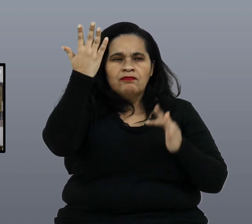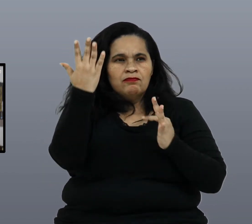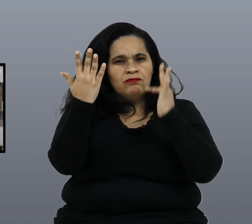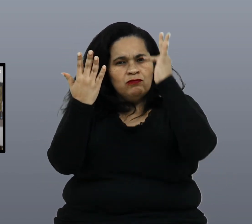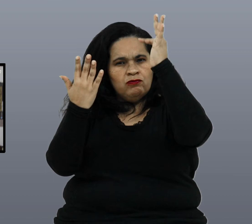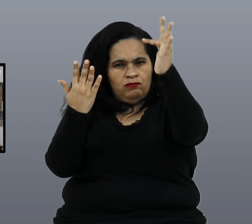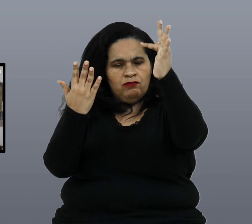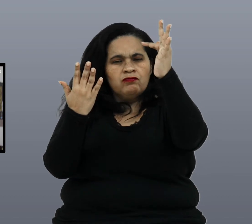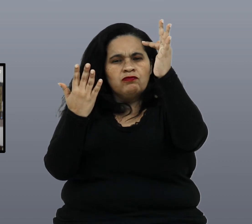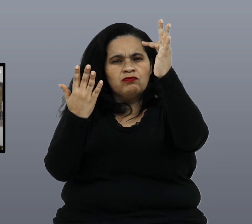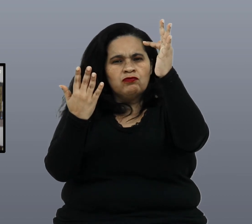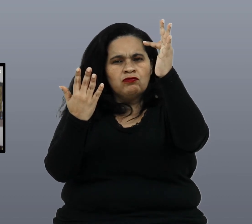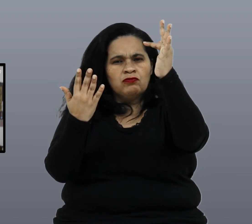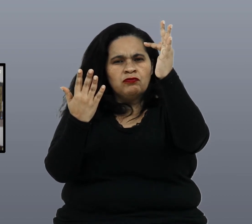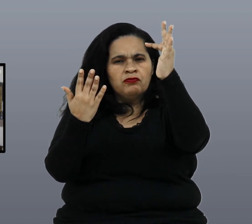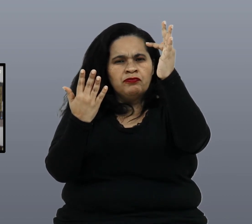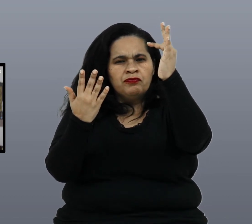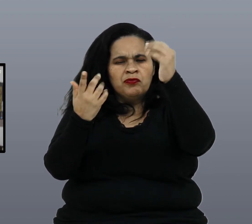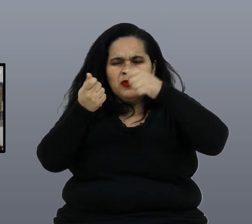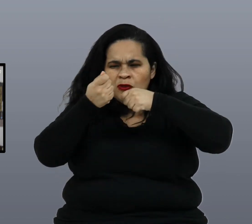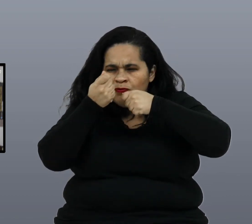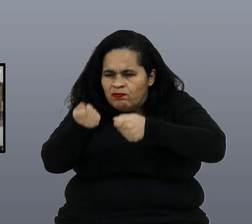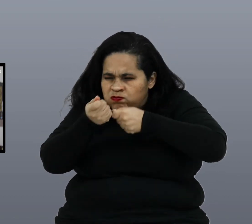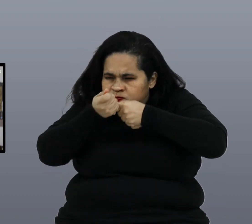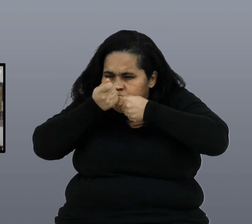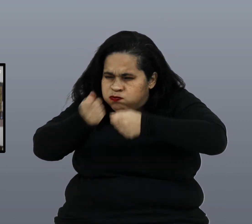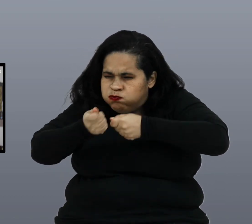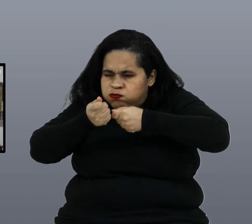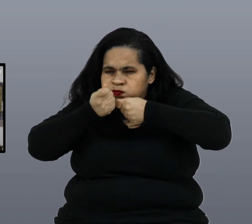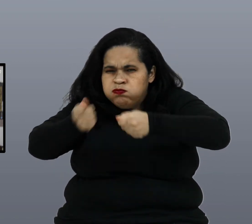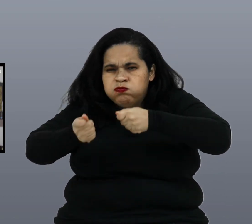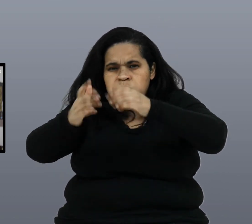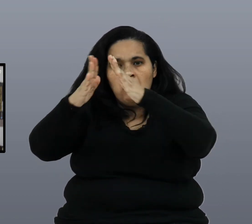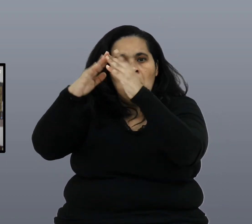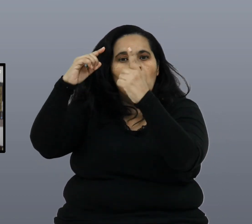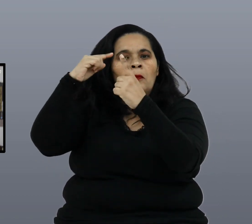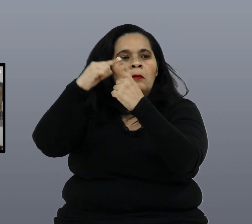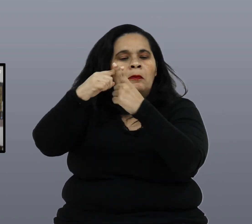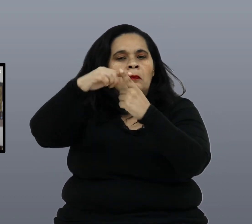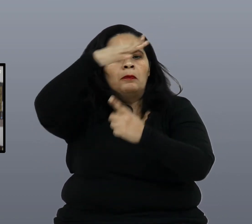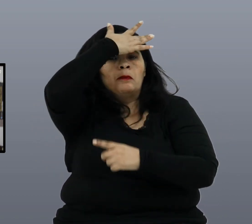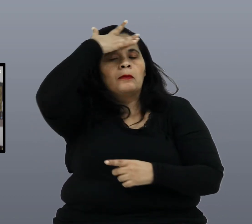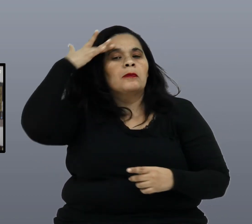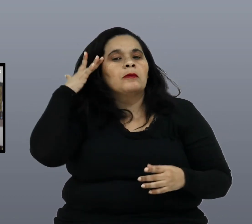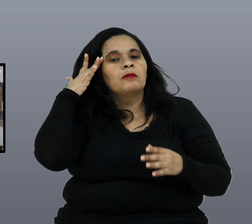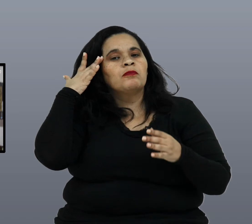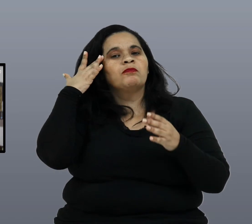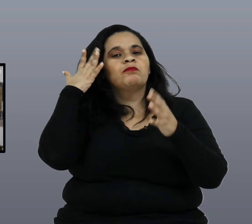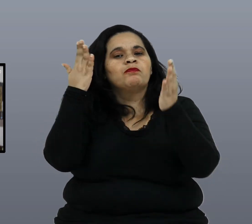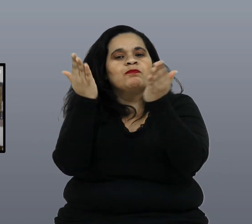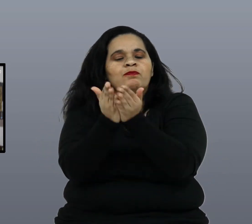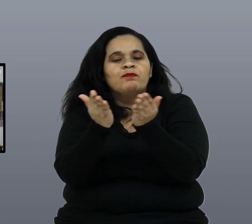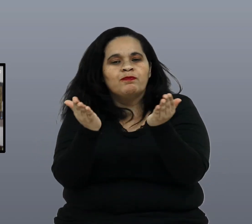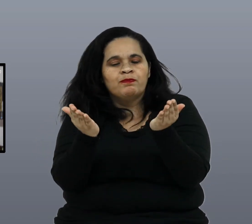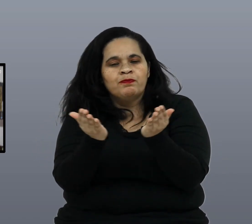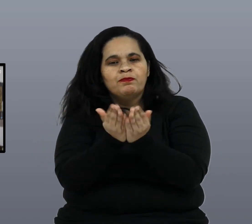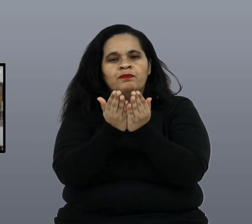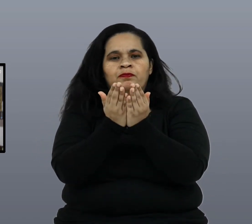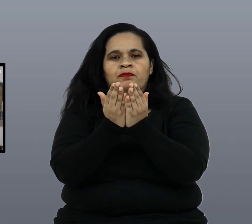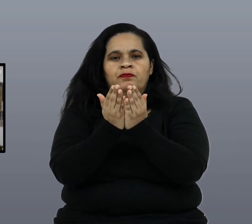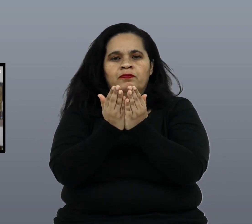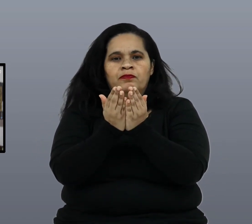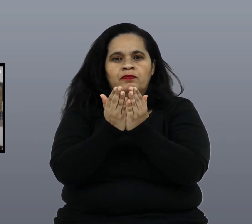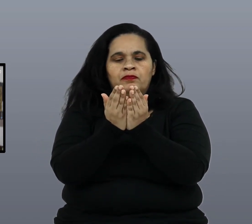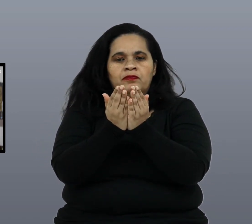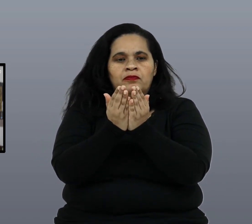se levantar contra os servos de Deus, contra aqueles que estarão lá na grande tribulação, e ele vai